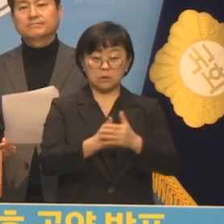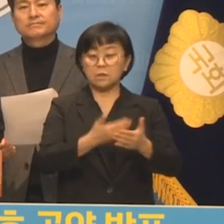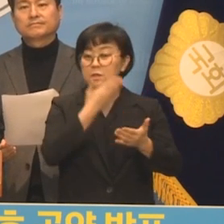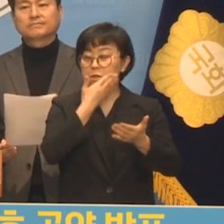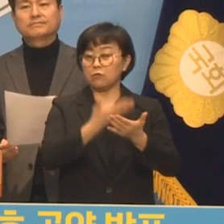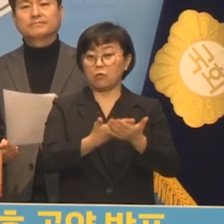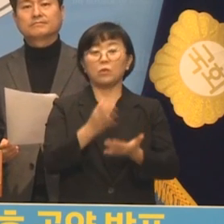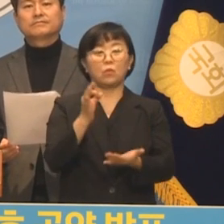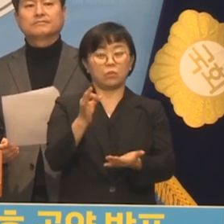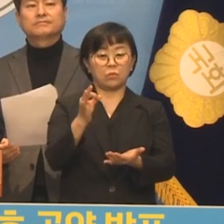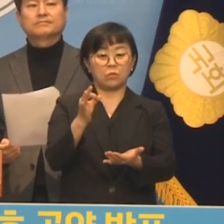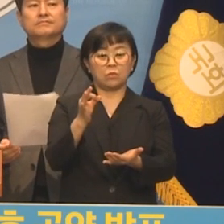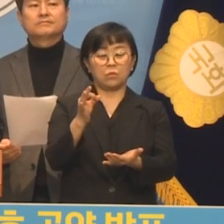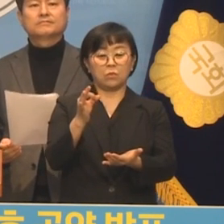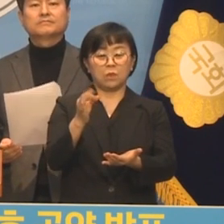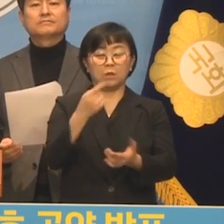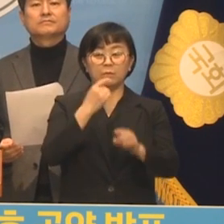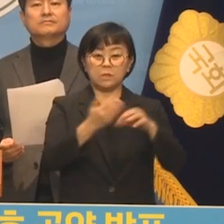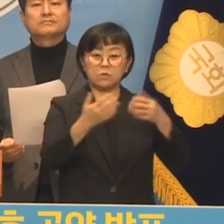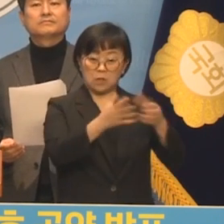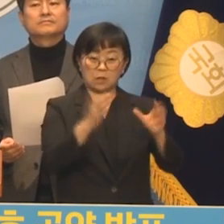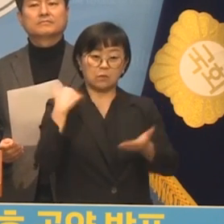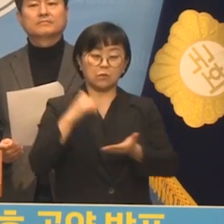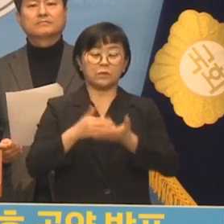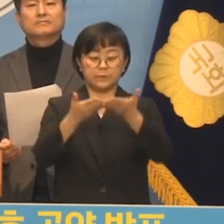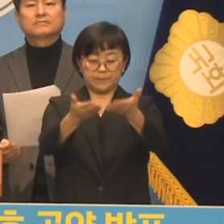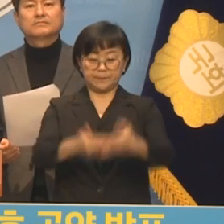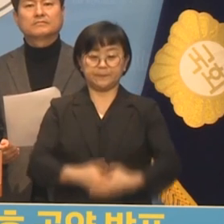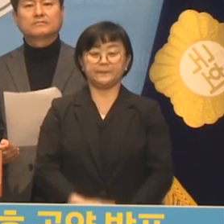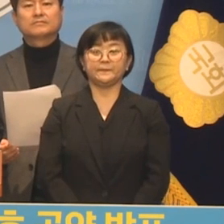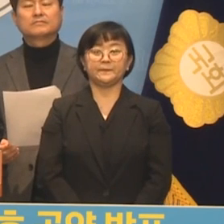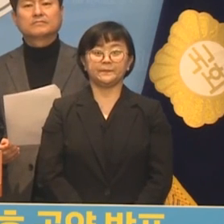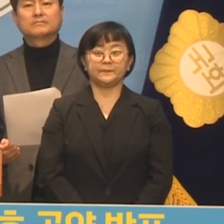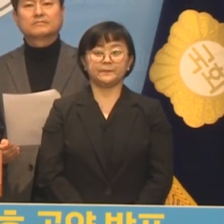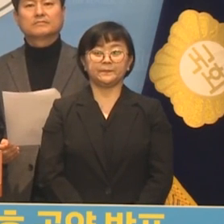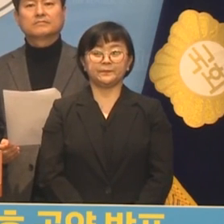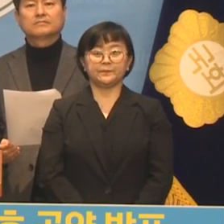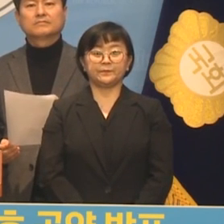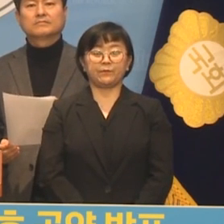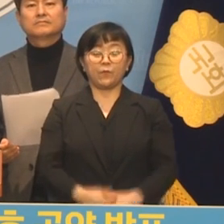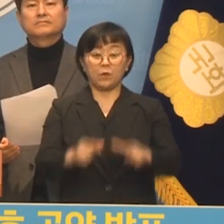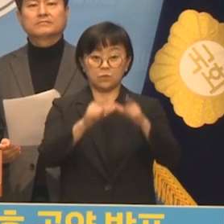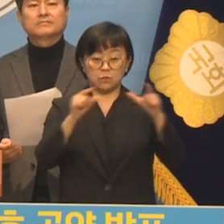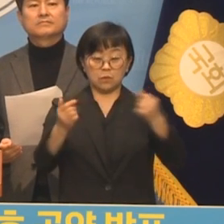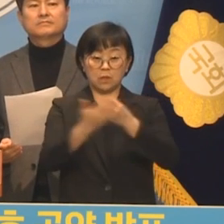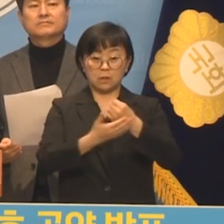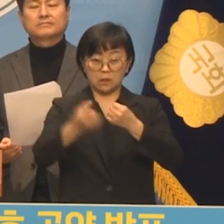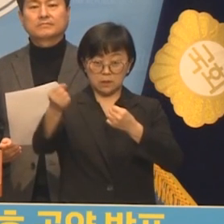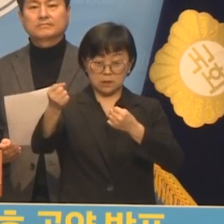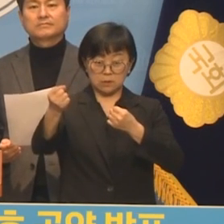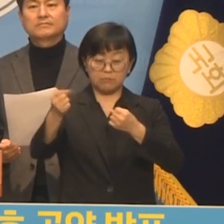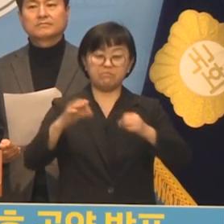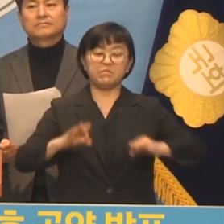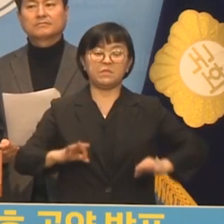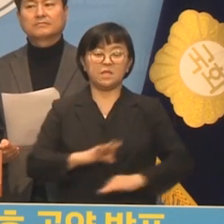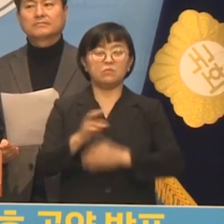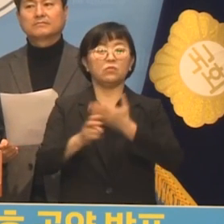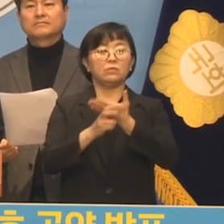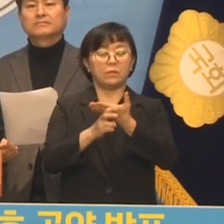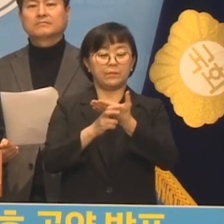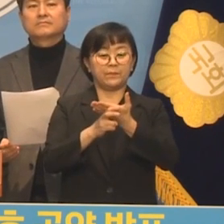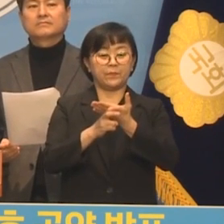청산 유보금 더불어민주당이 돌려드리겠습니다. 소수가 혜택을 독점하는 비리와